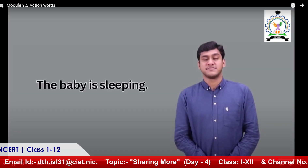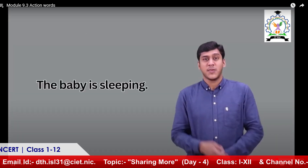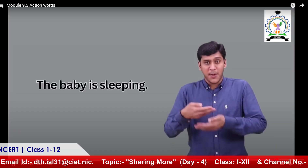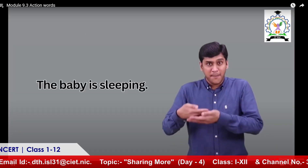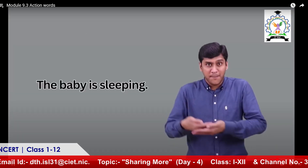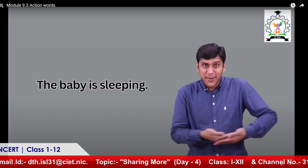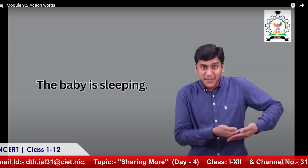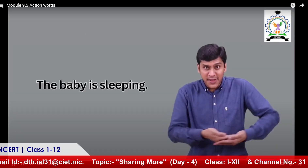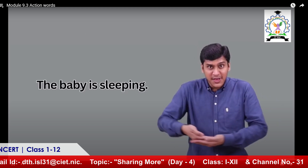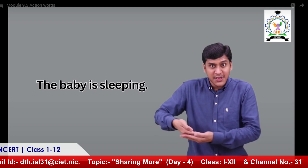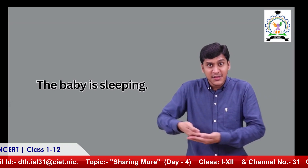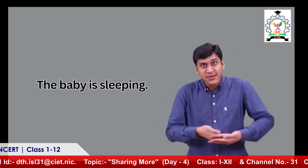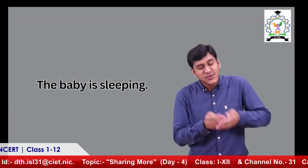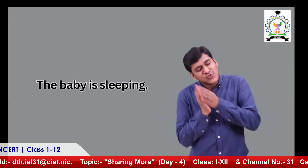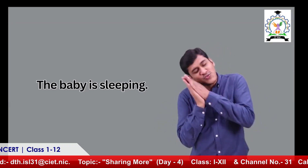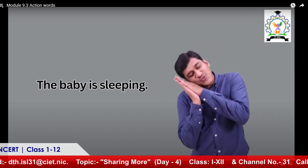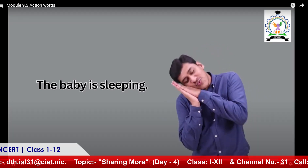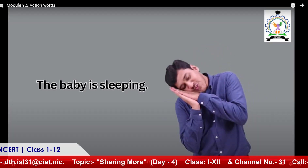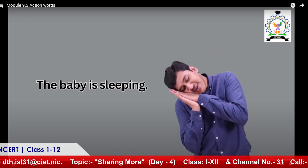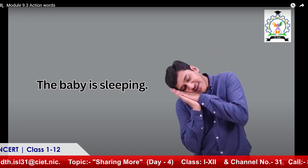बच्चा सो रहा है।